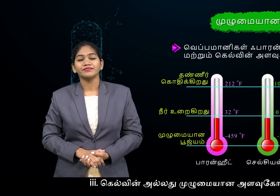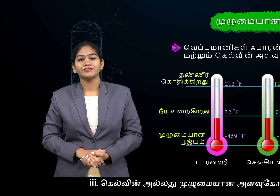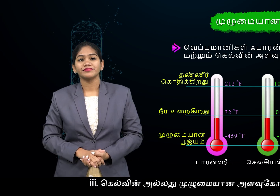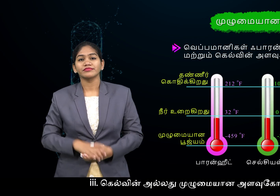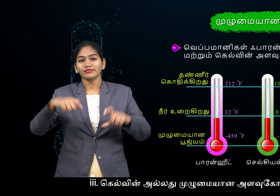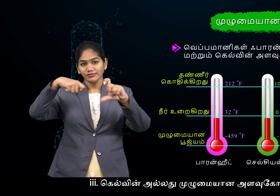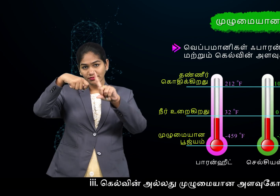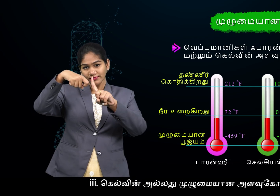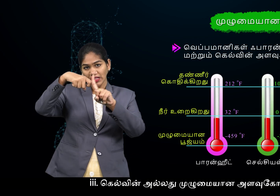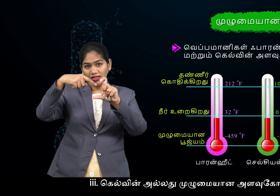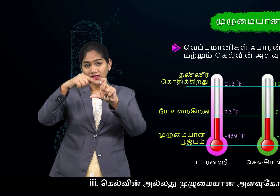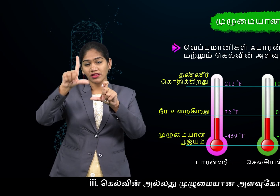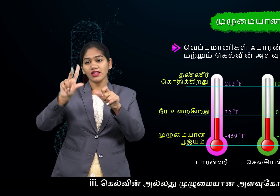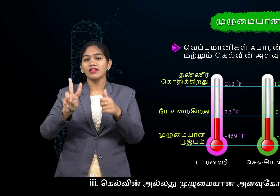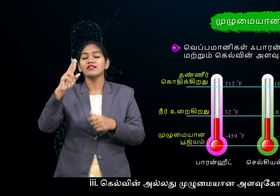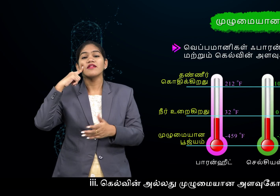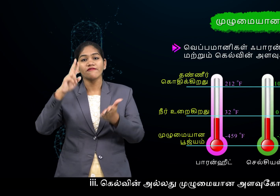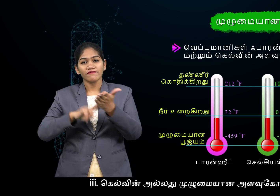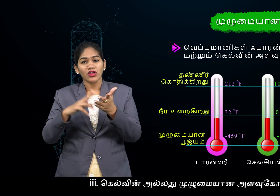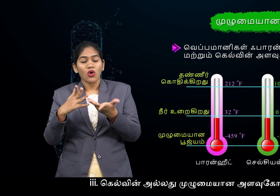3. கெல்வின் அல்லது முழுமையான அளவுகோல்.